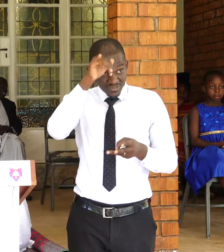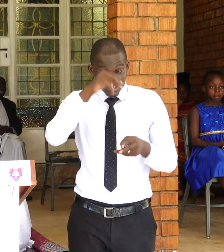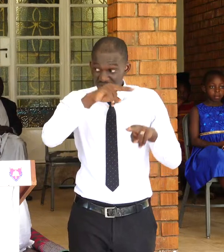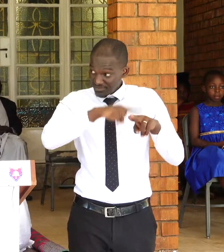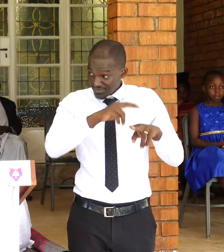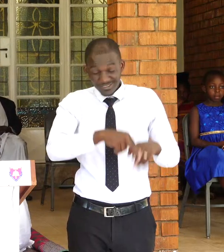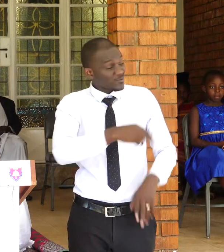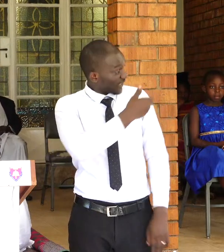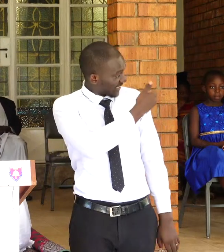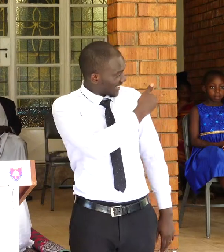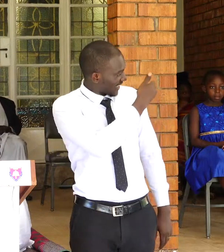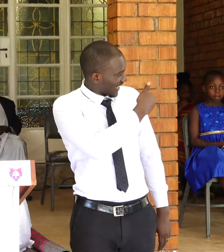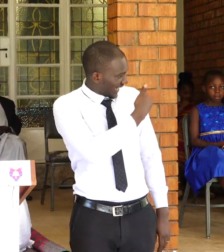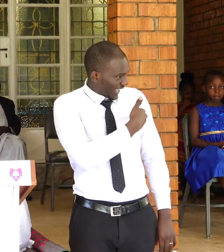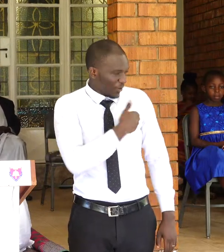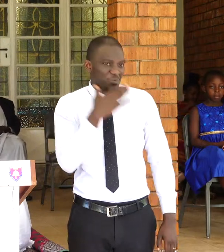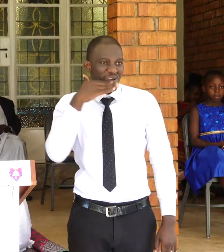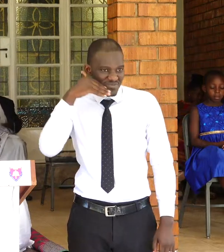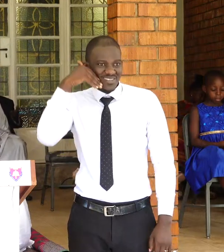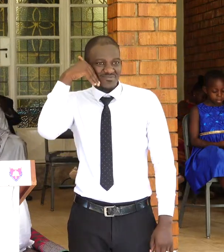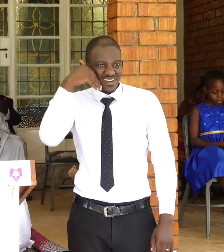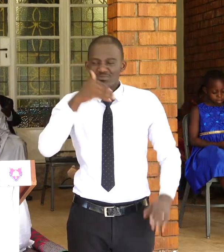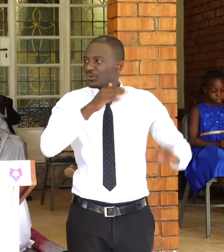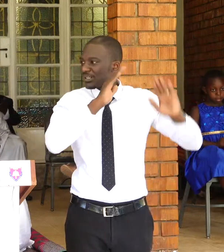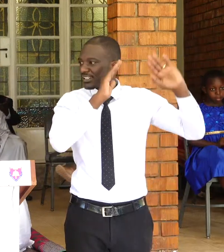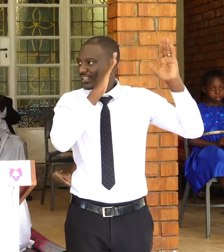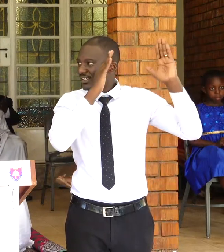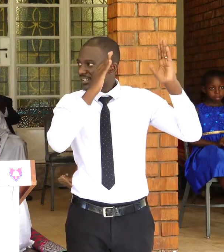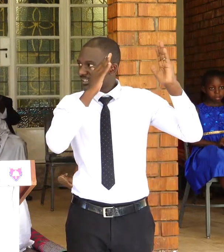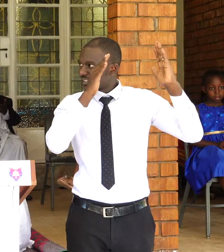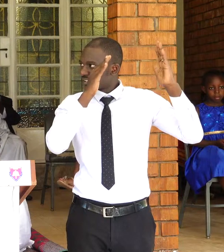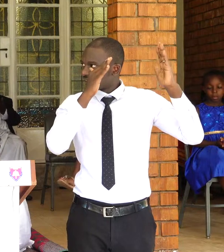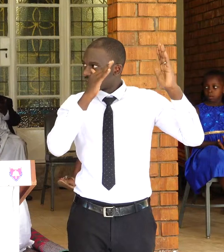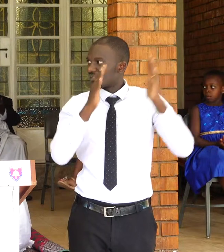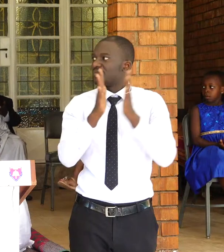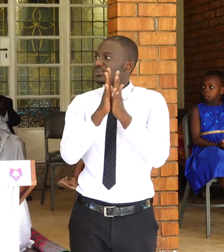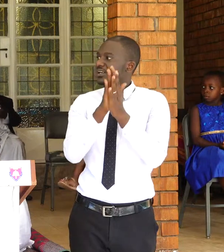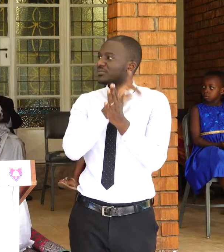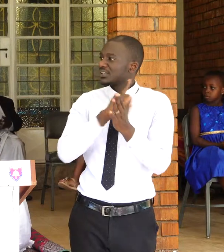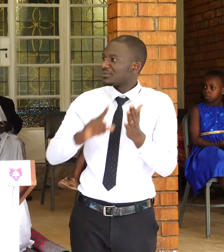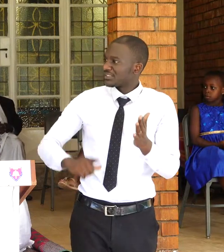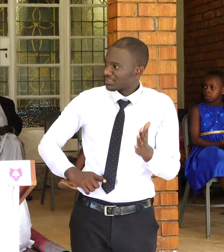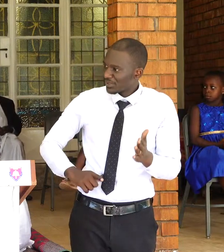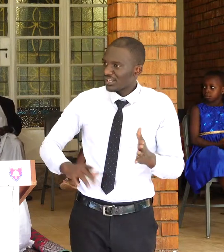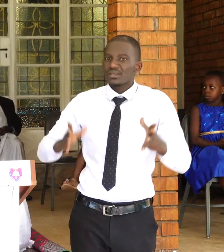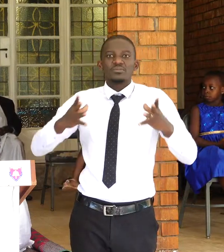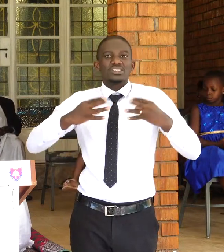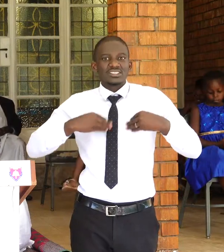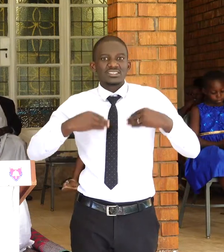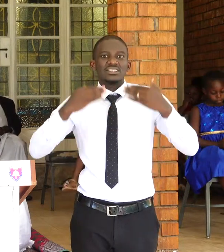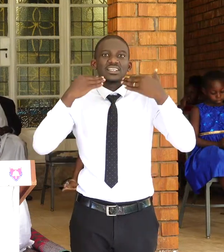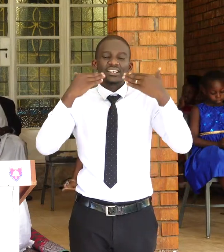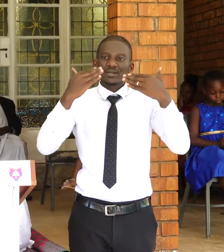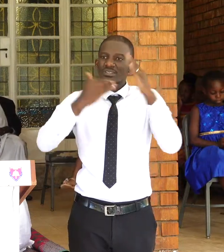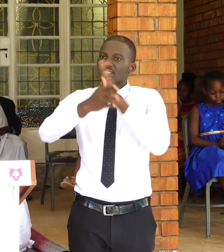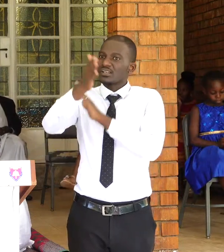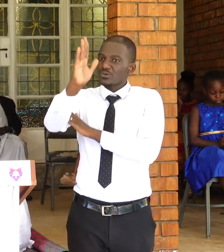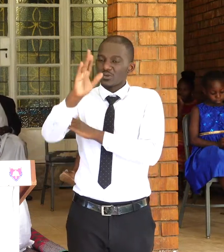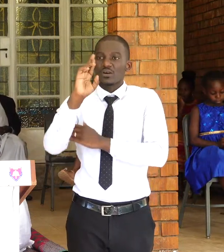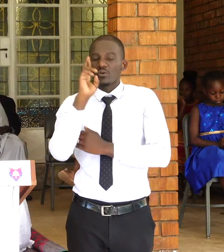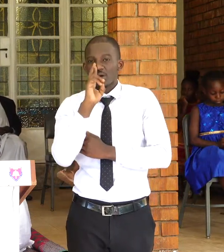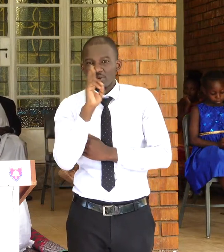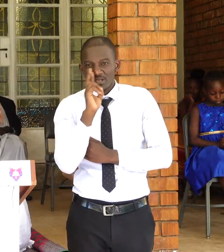awo bamema, mubakubireko mu ngalo. Mukama yeebazibwe. Mukkirize nneebaze Katonda olwa muganda wange